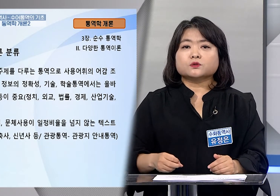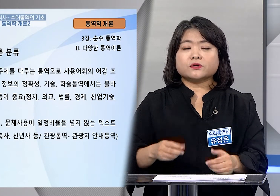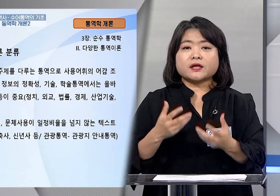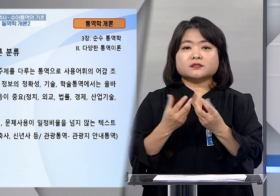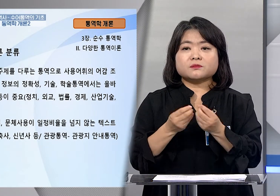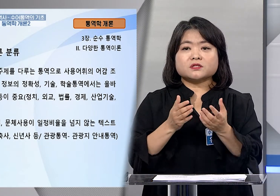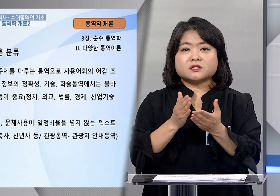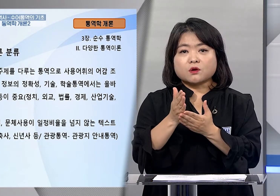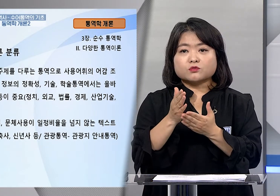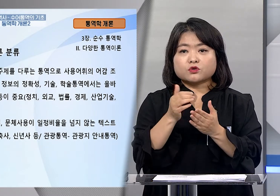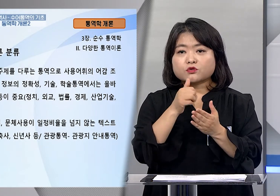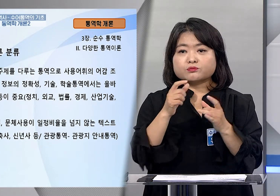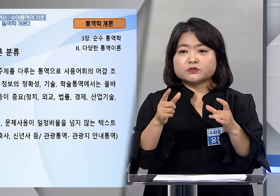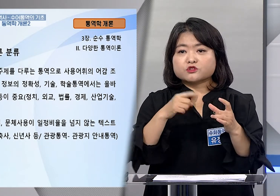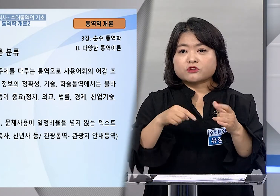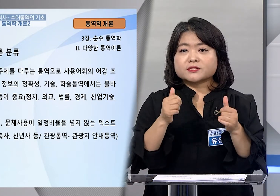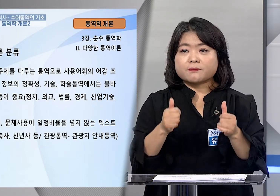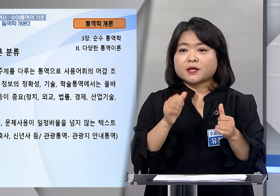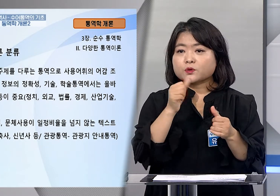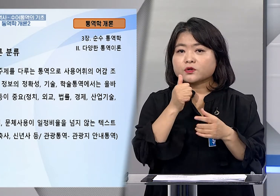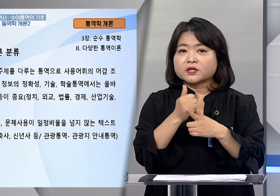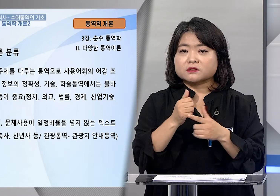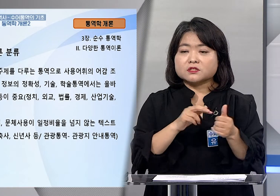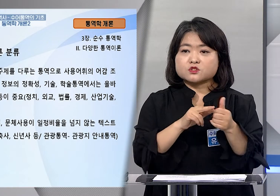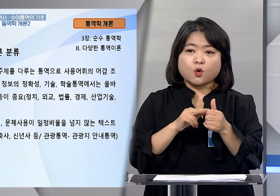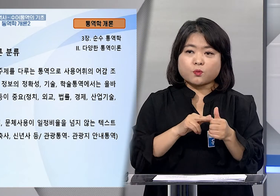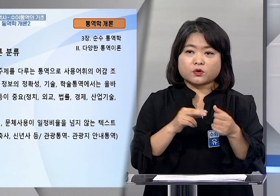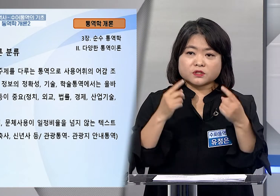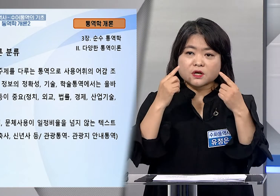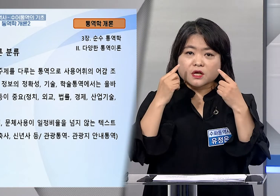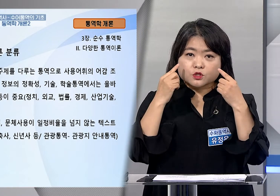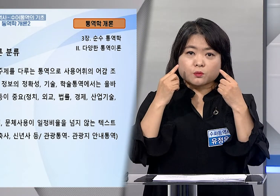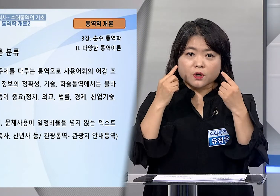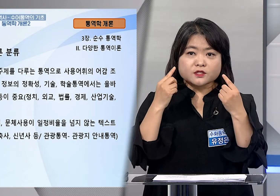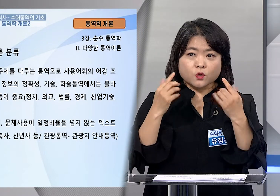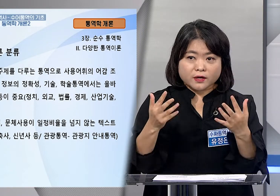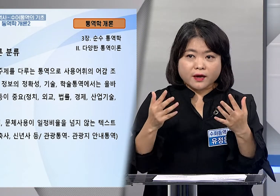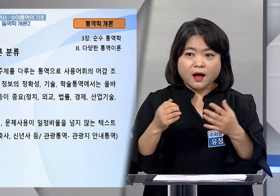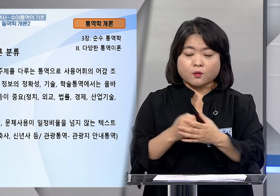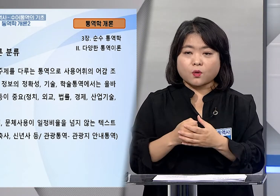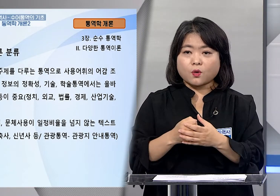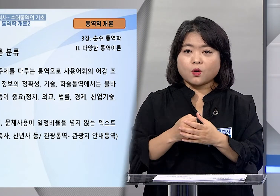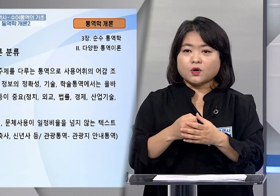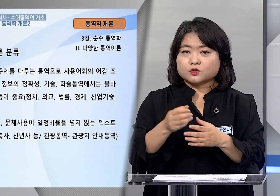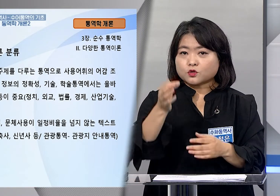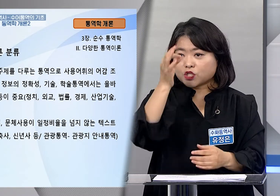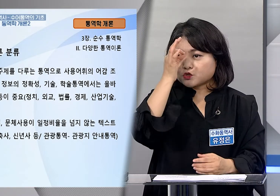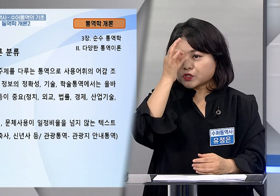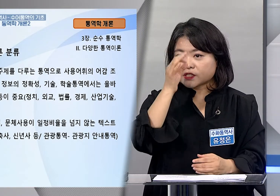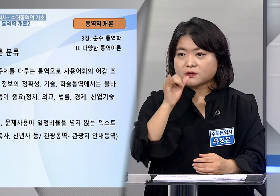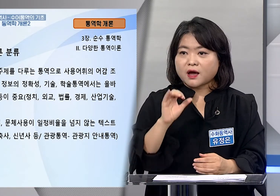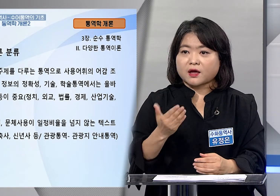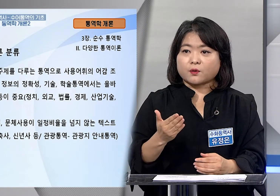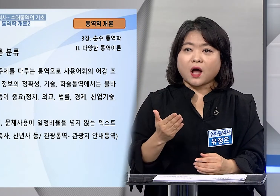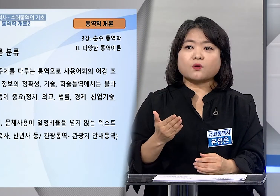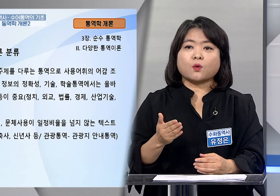또 예를 들면 이 전문 통역 분야 중에 재판 통역에서는 정보가 정확해야 하고 또 기술이 있어야 하고